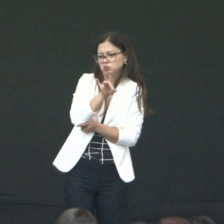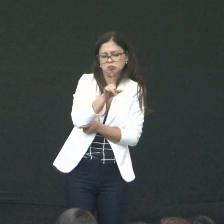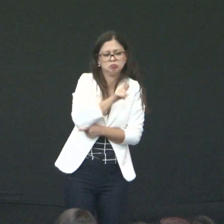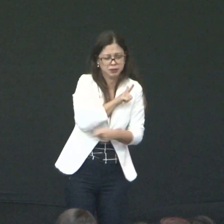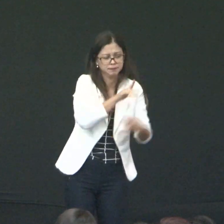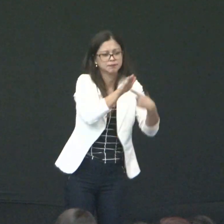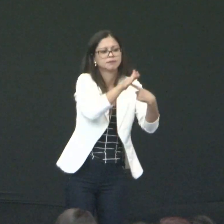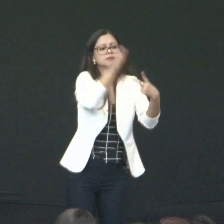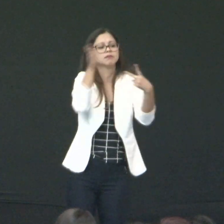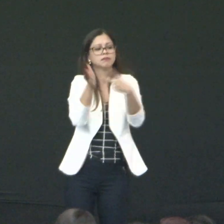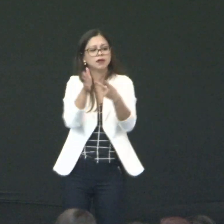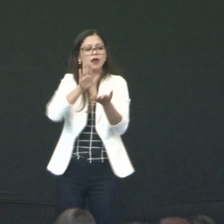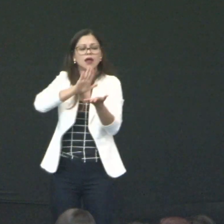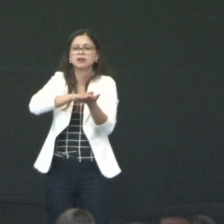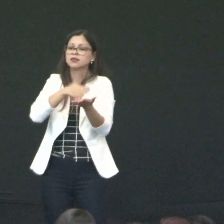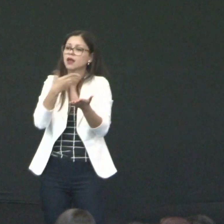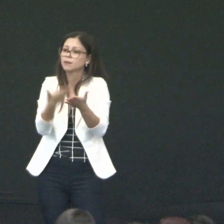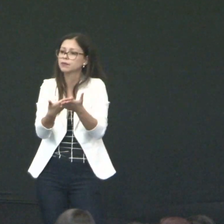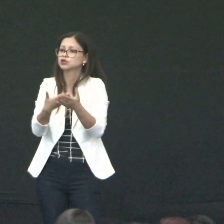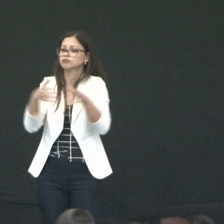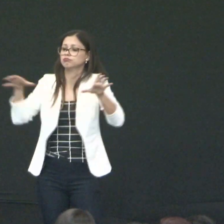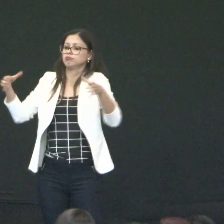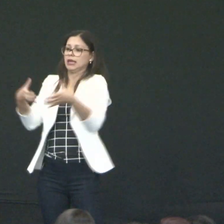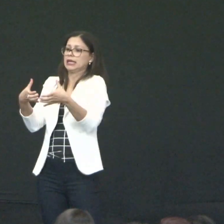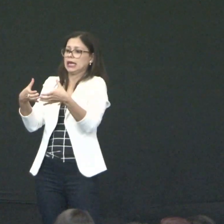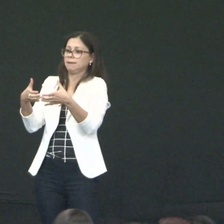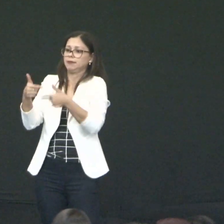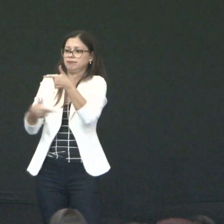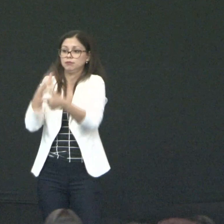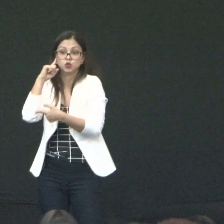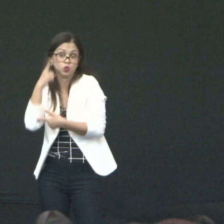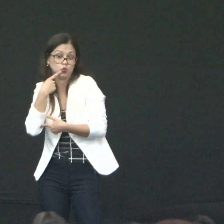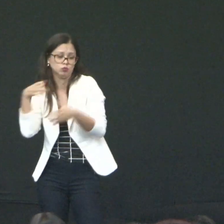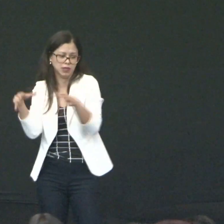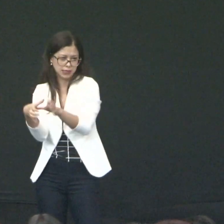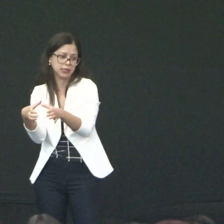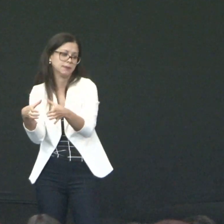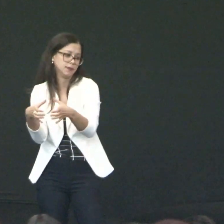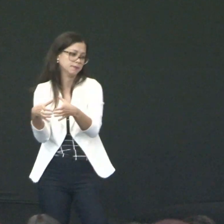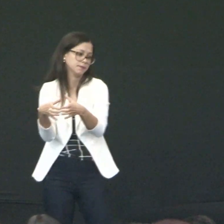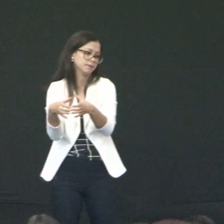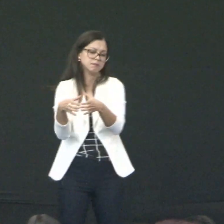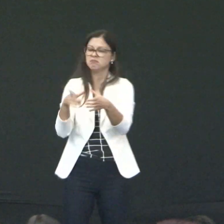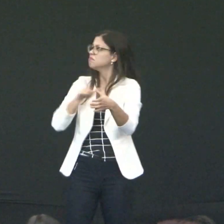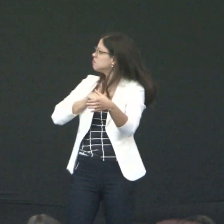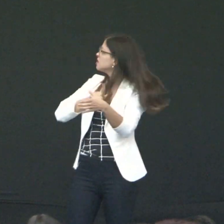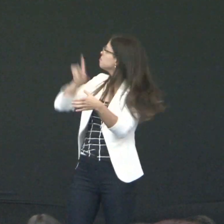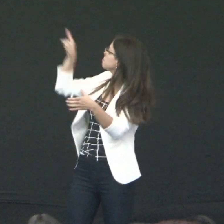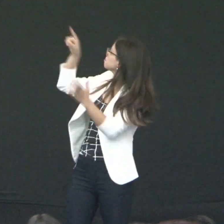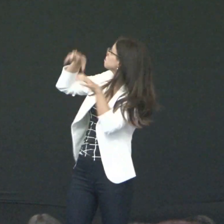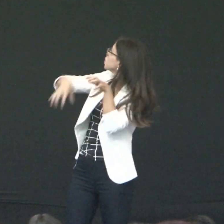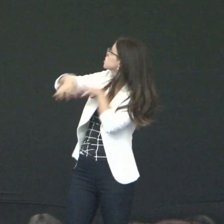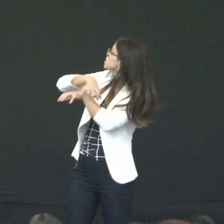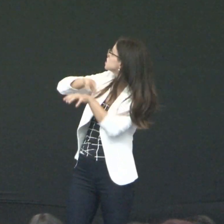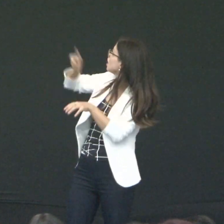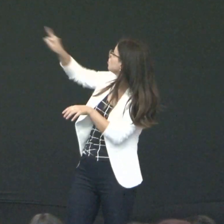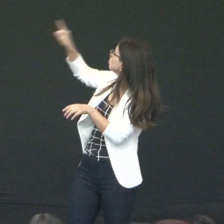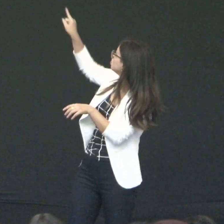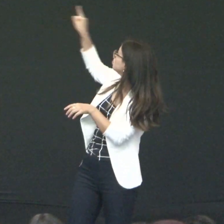Então, existe um modelo de intérprete que trabalha sozinho, existe um modelo de intérprete que trabalha em equipe, e